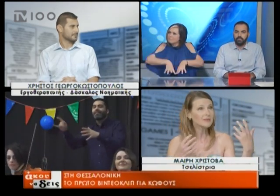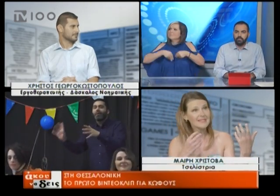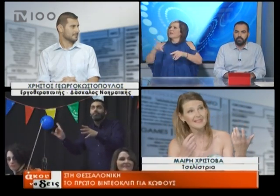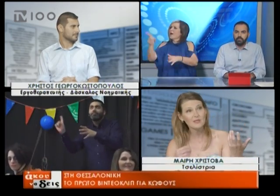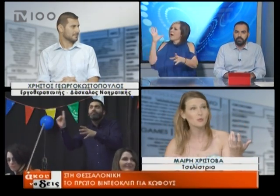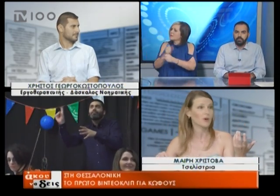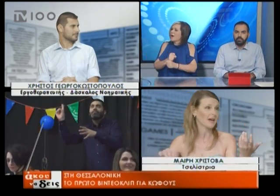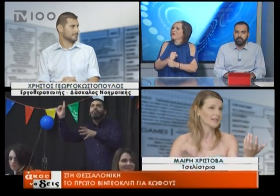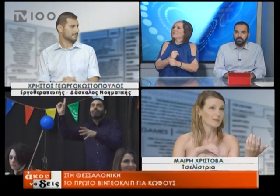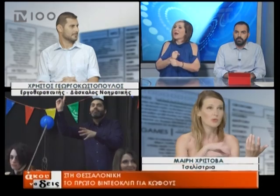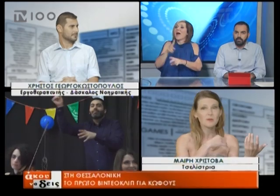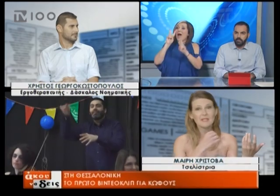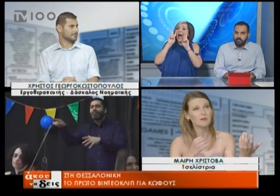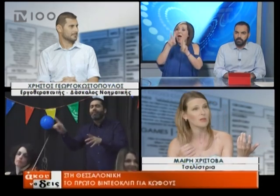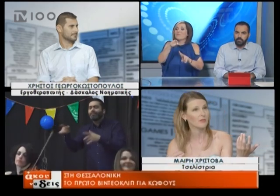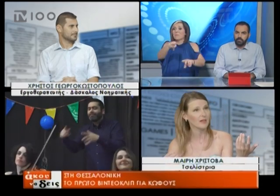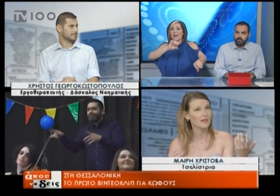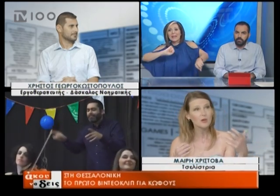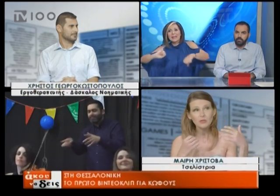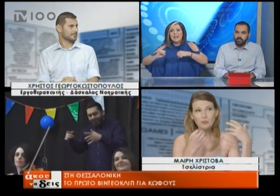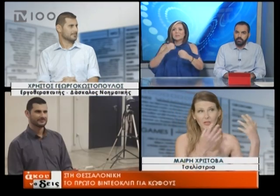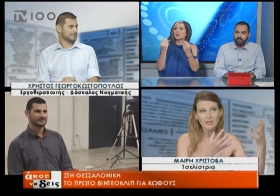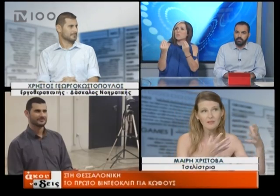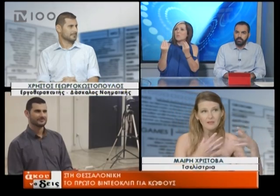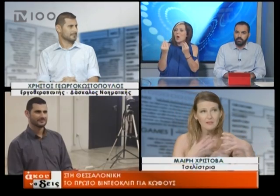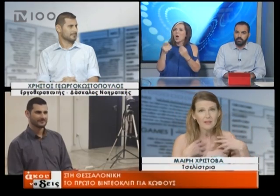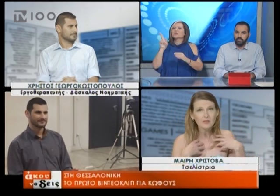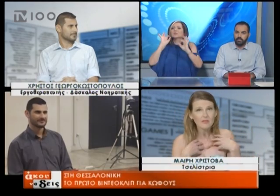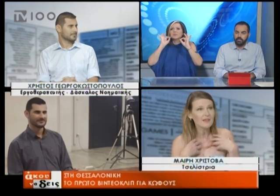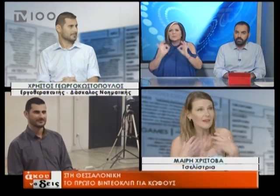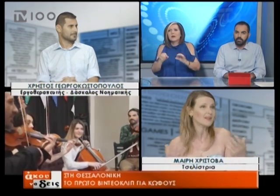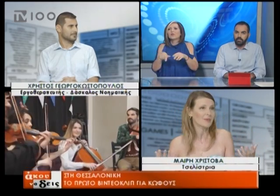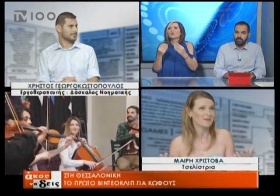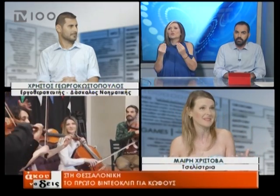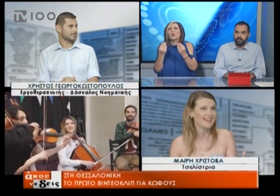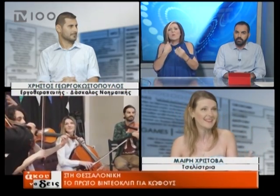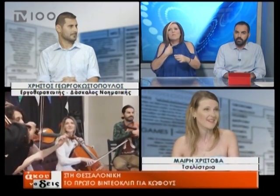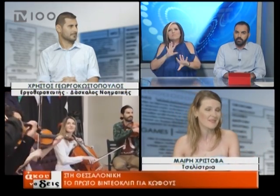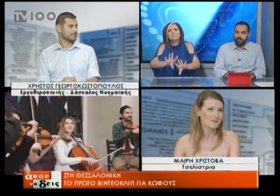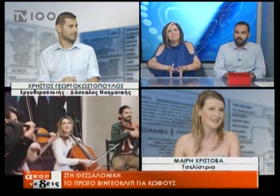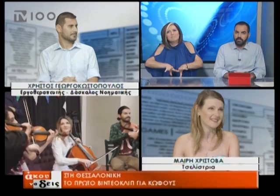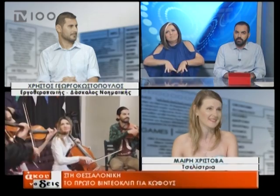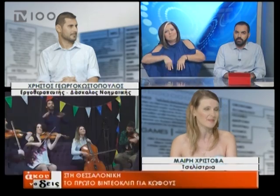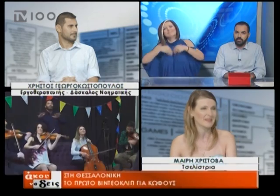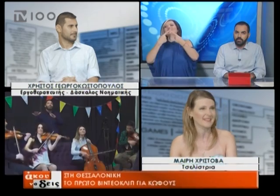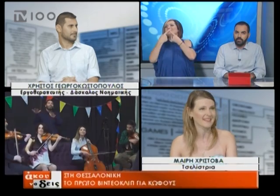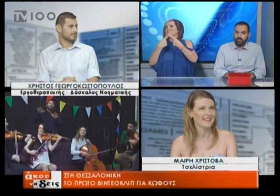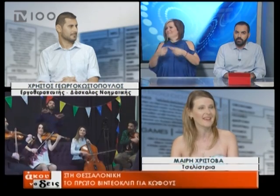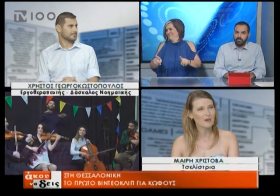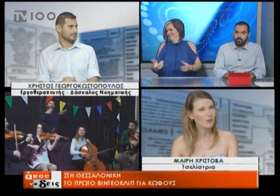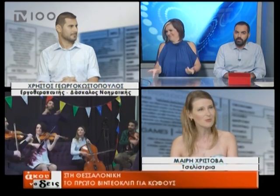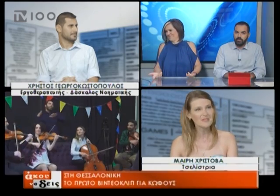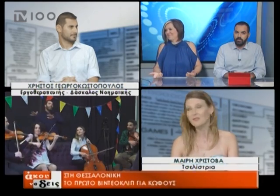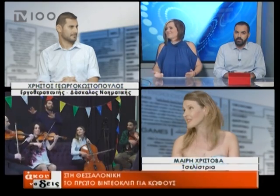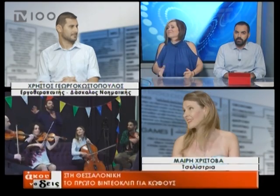Έβλεπε τις κινήσεις του που κάνει, πώς έπαιζε τη μελωδία. Οπότε από εκεί ένιωθε άλλα πράγματα, άλλα ερεθίσματα έφερνε.